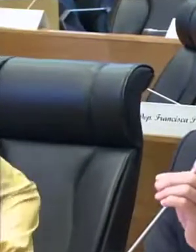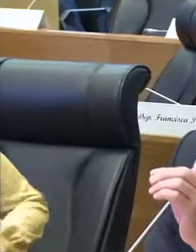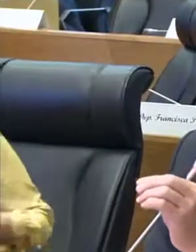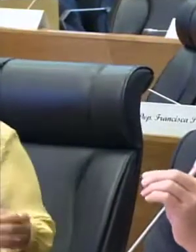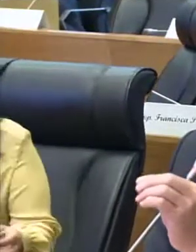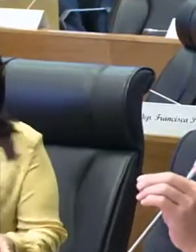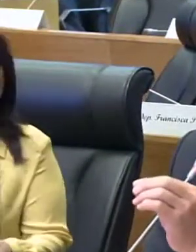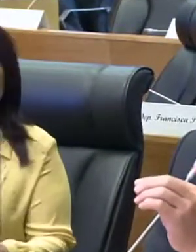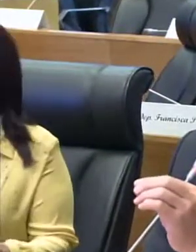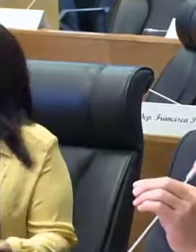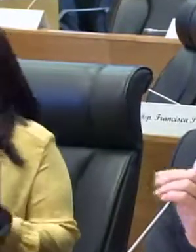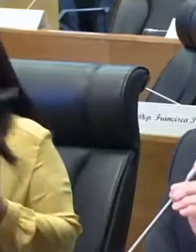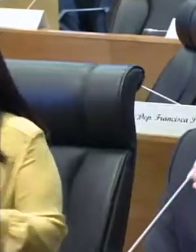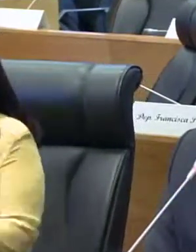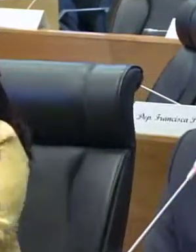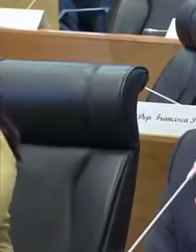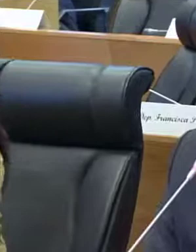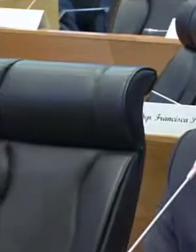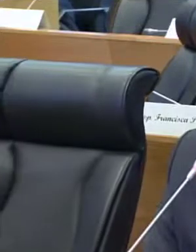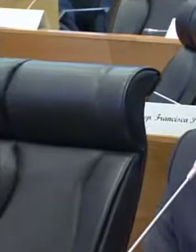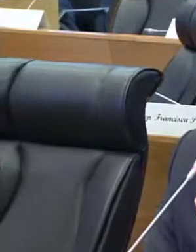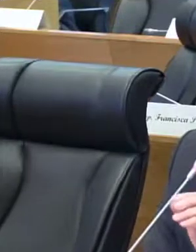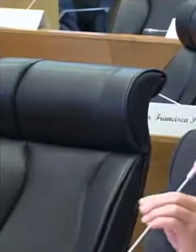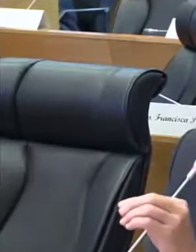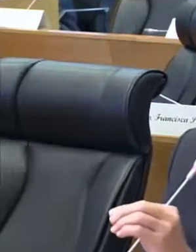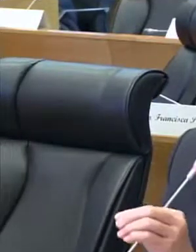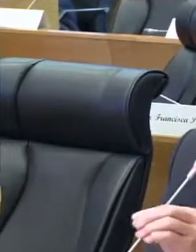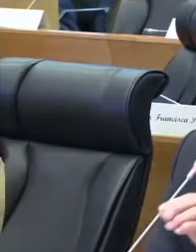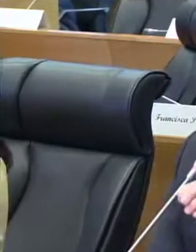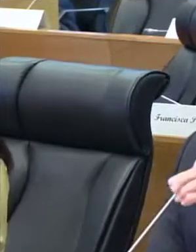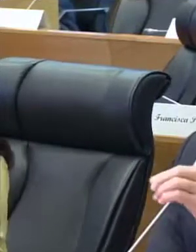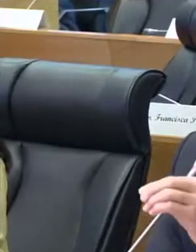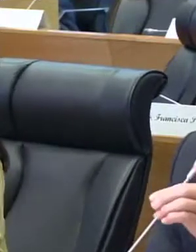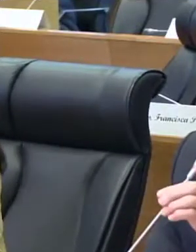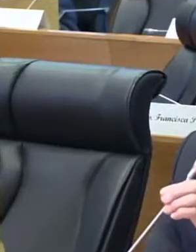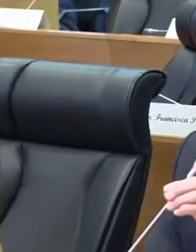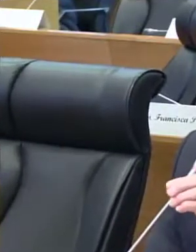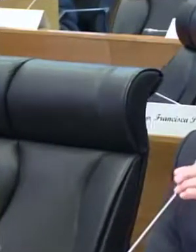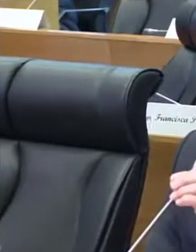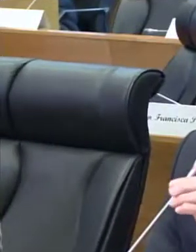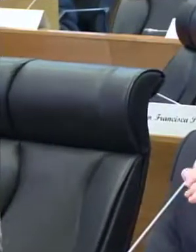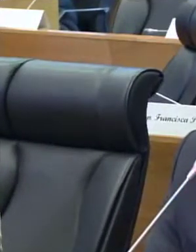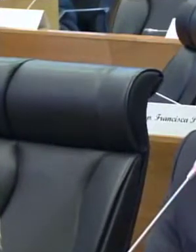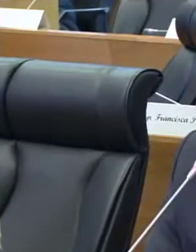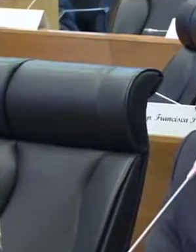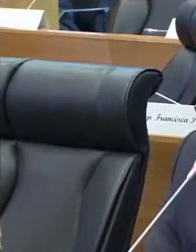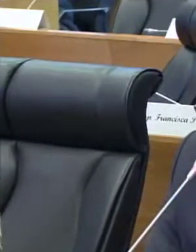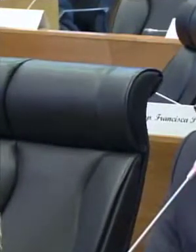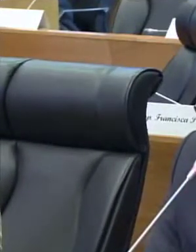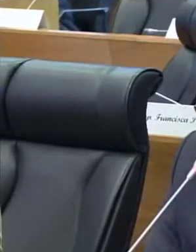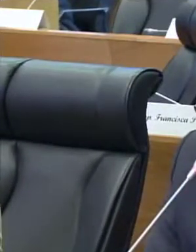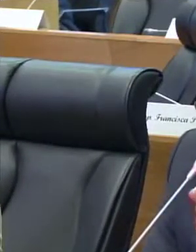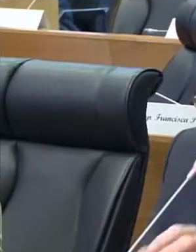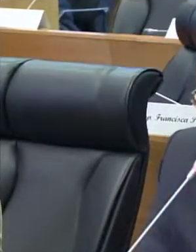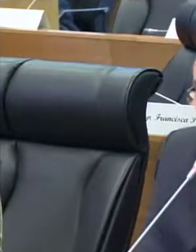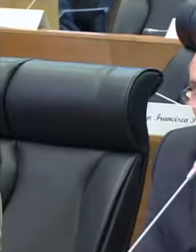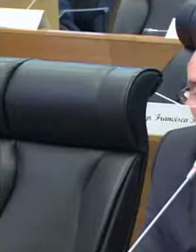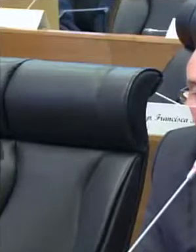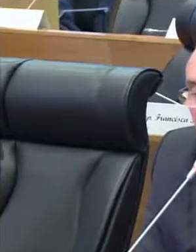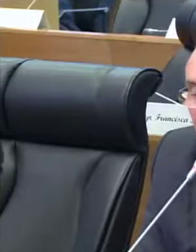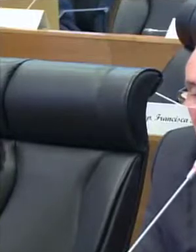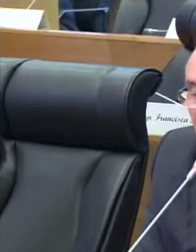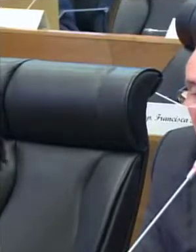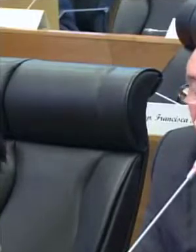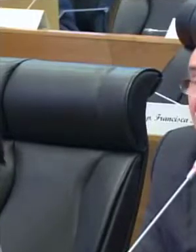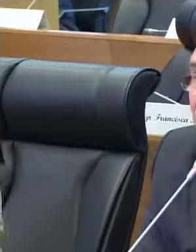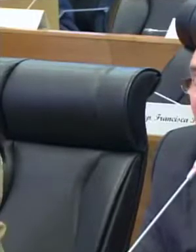colocam em risco a vida de muitos estudantes quando alugam um carro sem a devida inspeção que deve ser feita. Eu